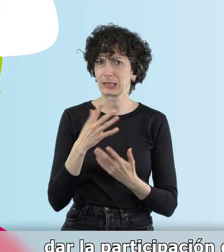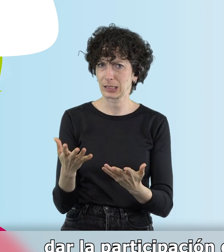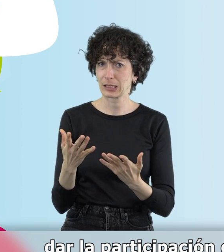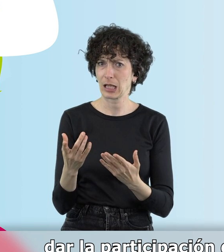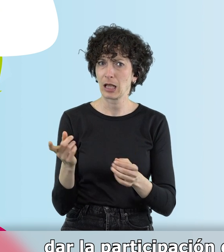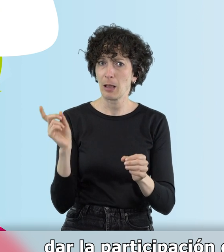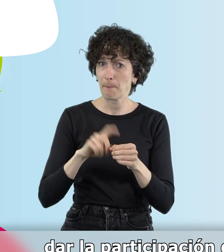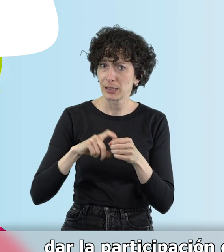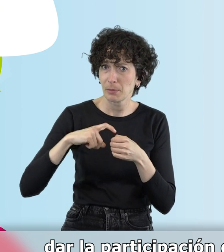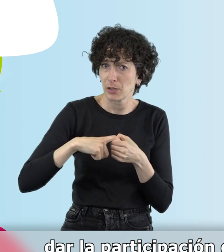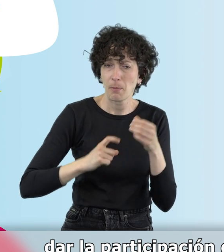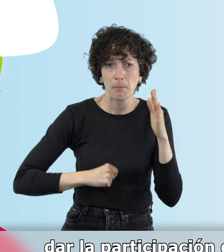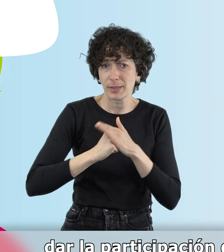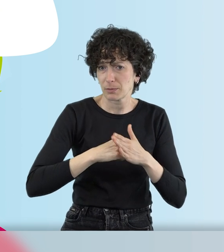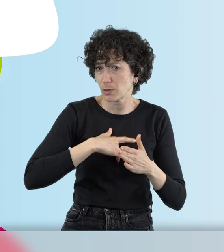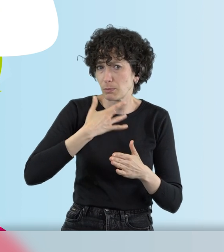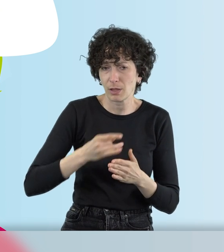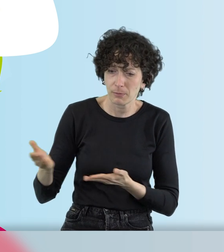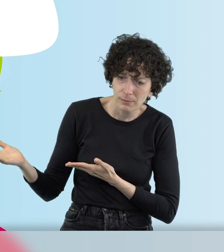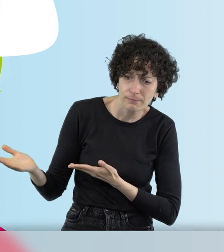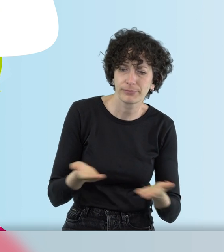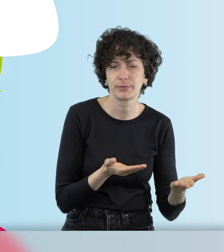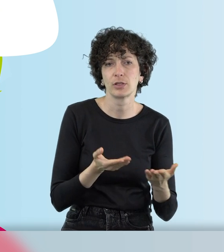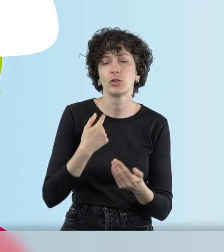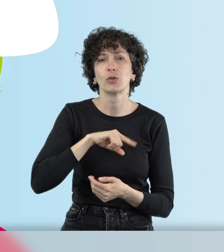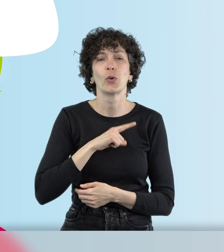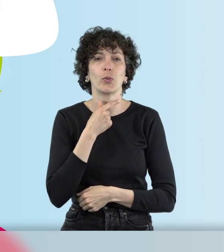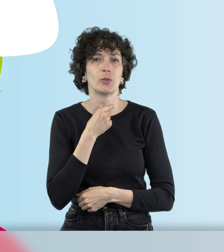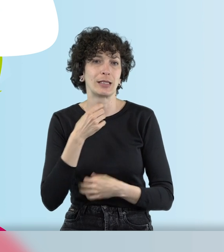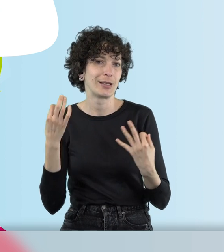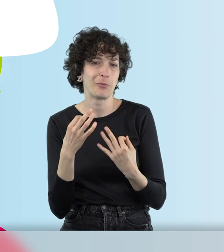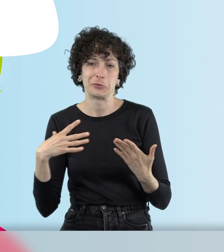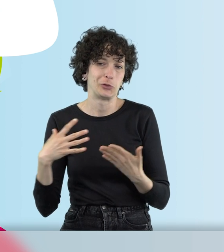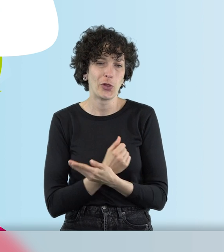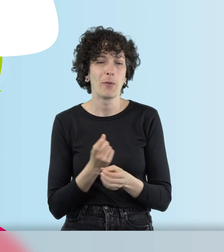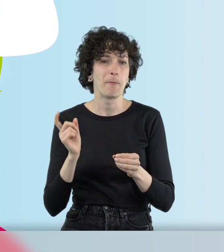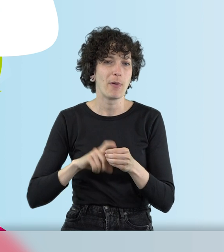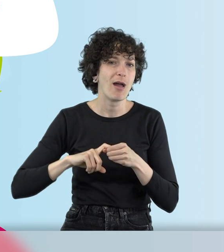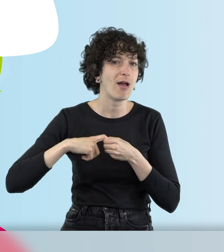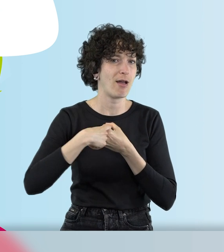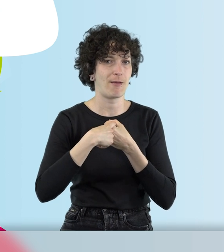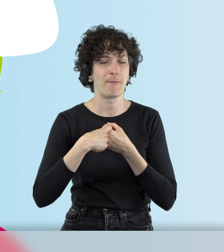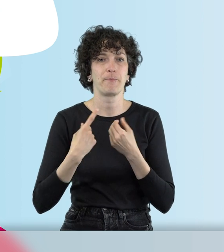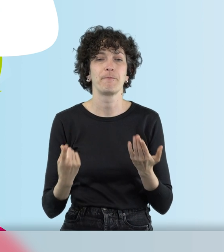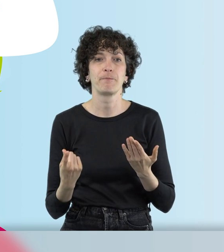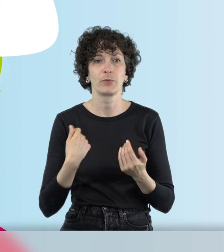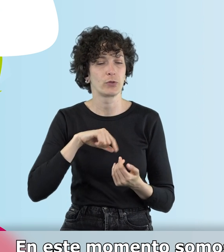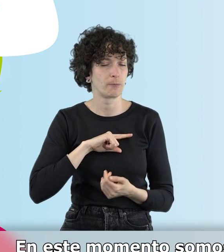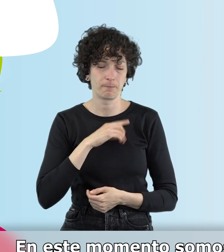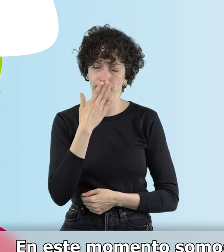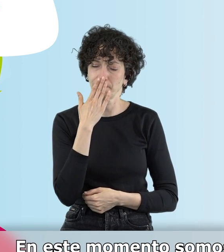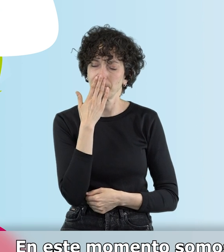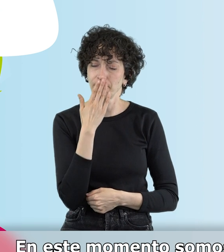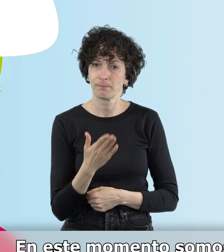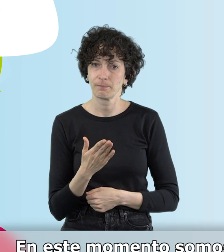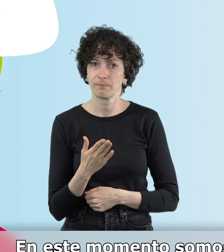la participación que podamos en todo lo que hacemos. Nos gusta que, pues eso, que participen en todo. Somos de verdad